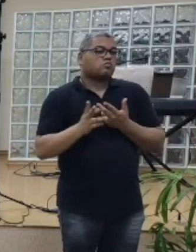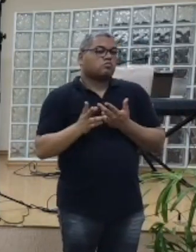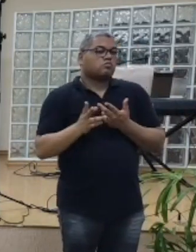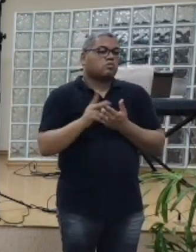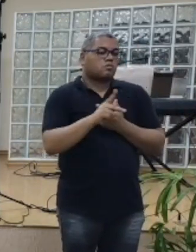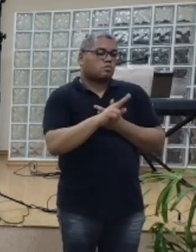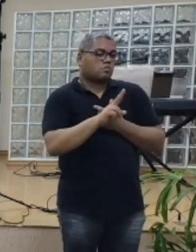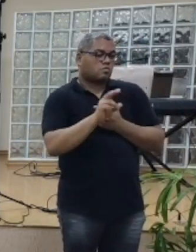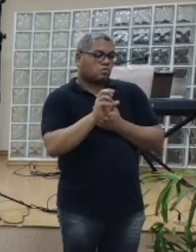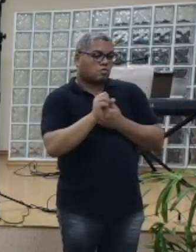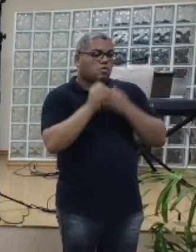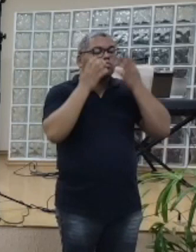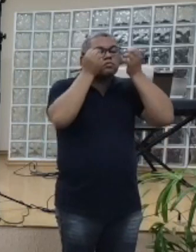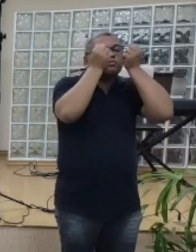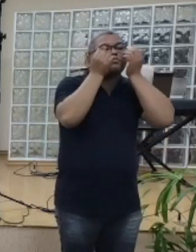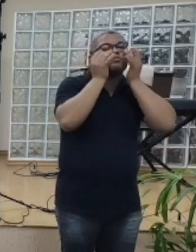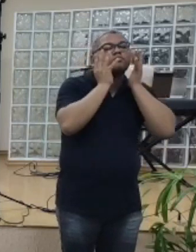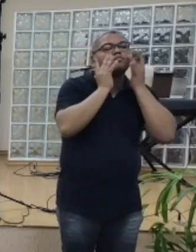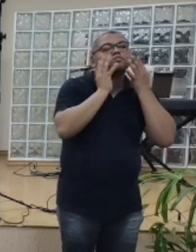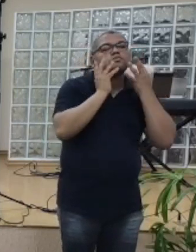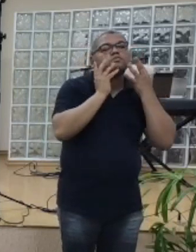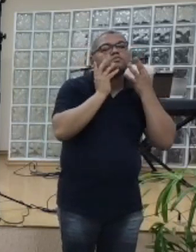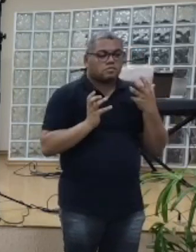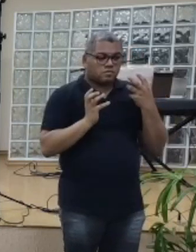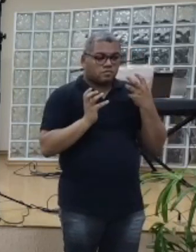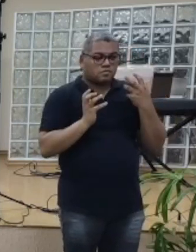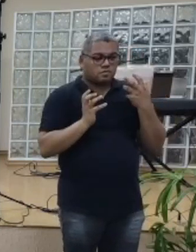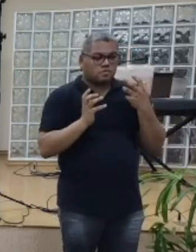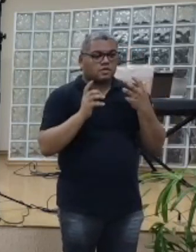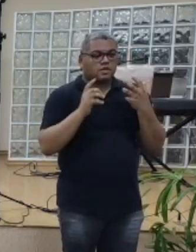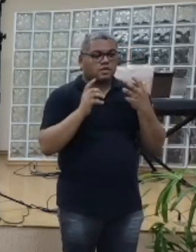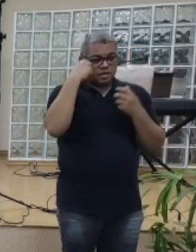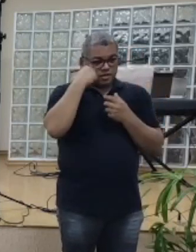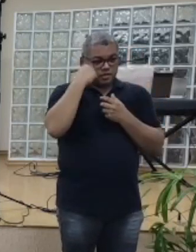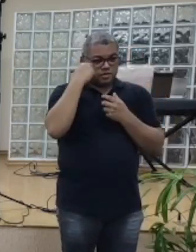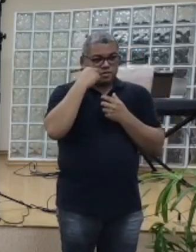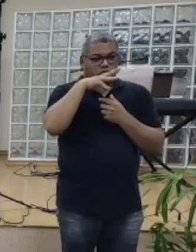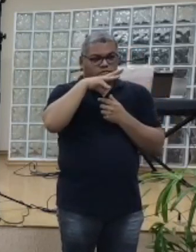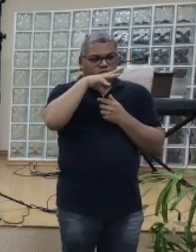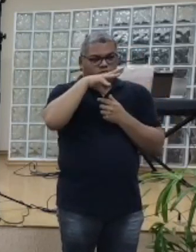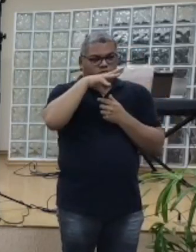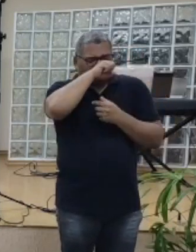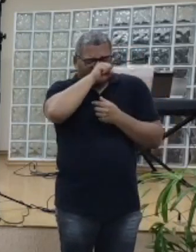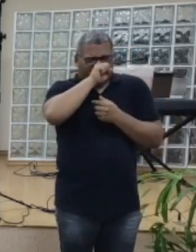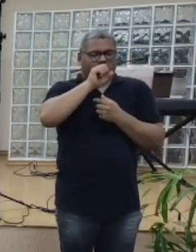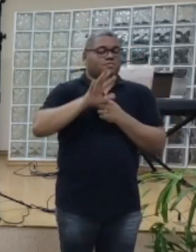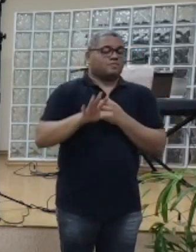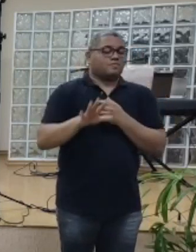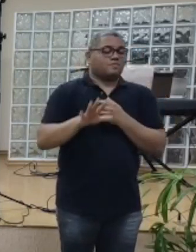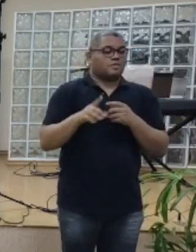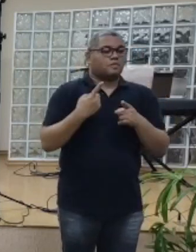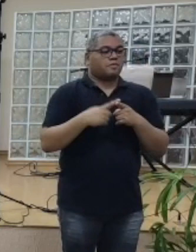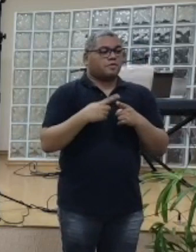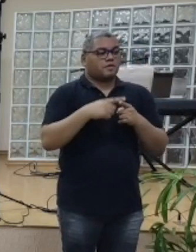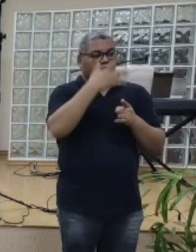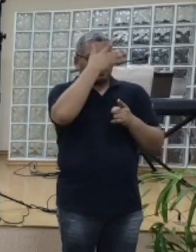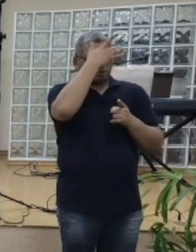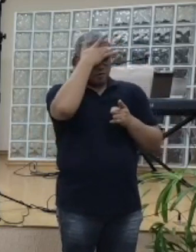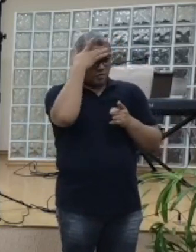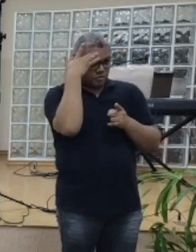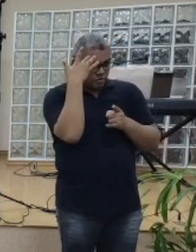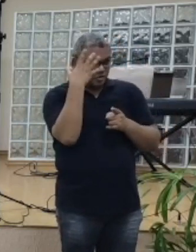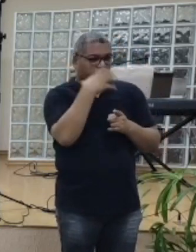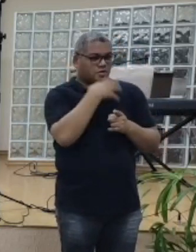pus, e você sabe que o pus não traz um odor, porque ele diz aqui que as pessoas sentiam nojo, ou cuspiriam ao